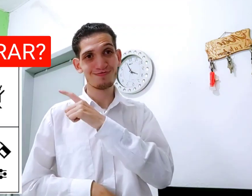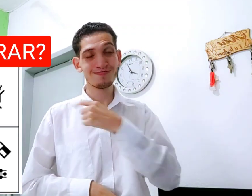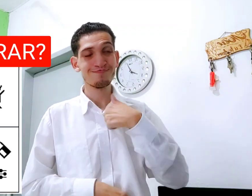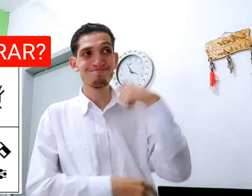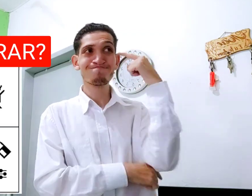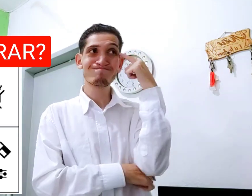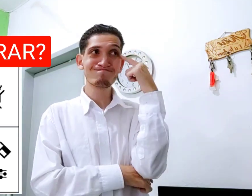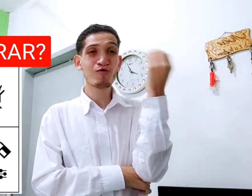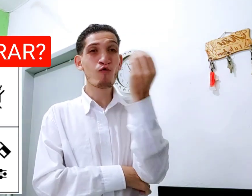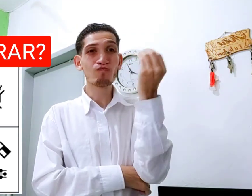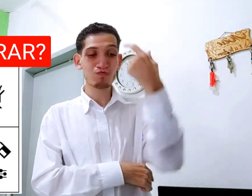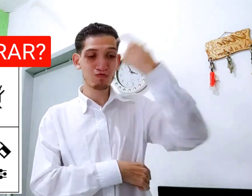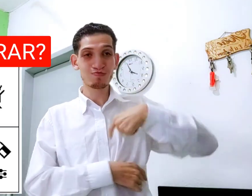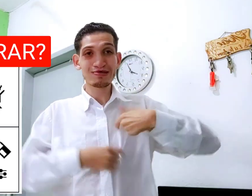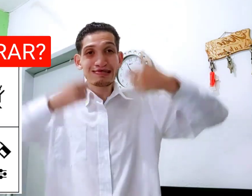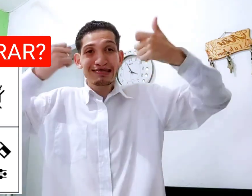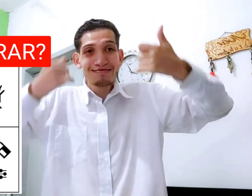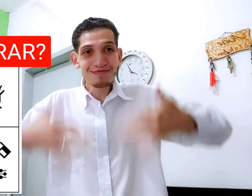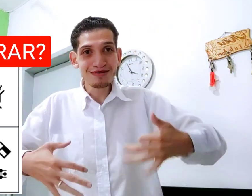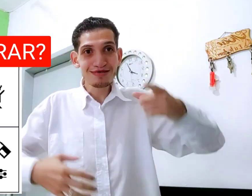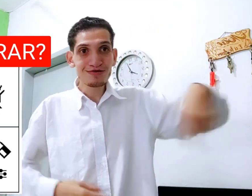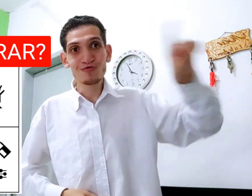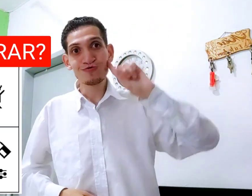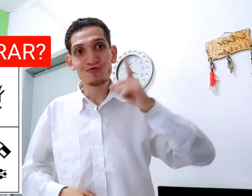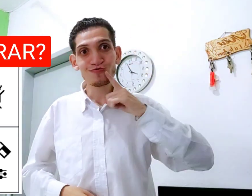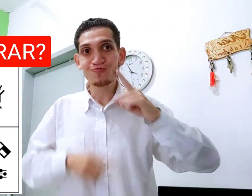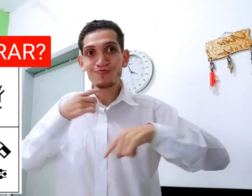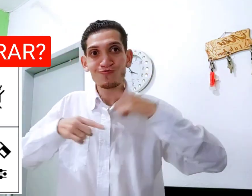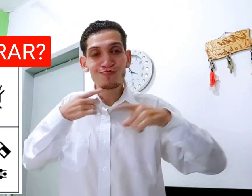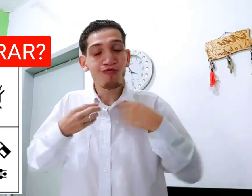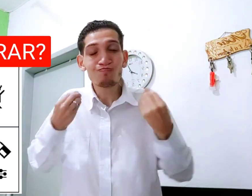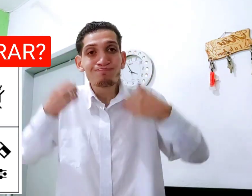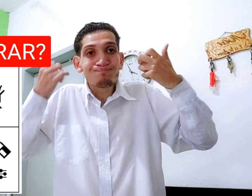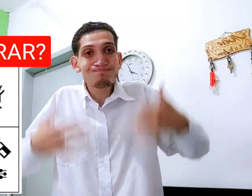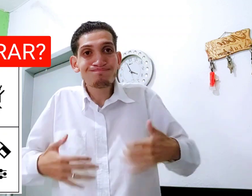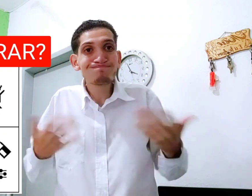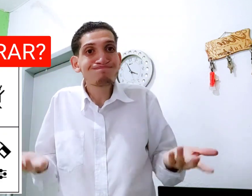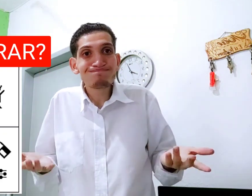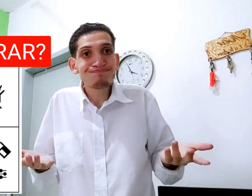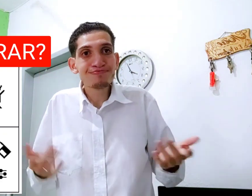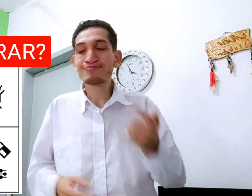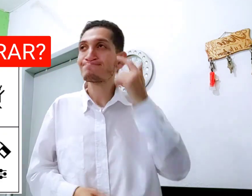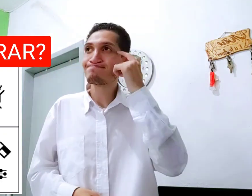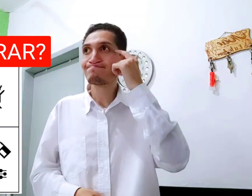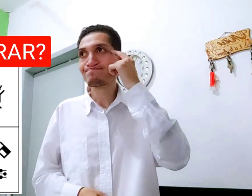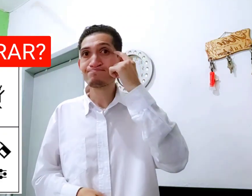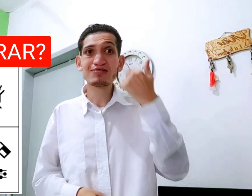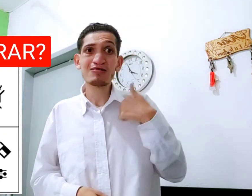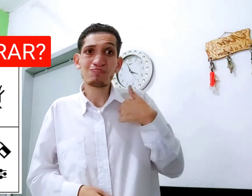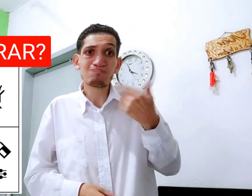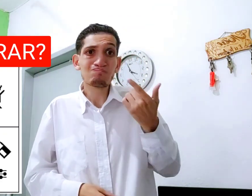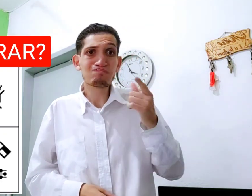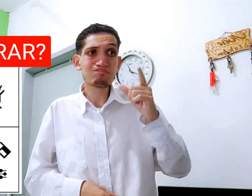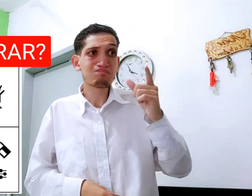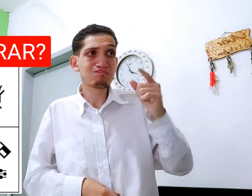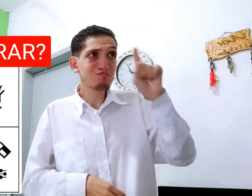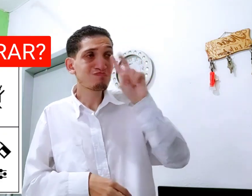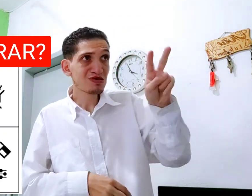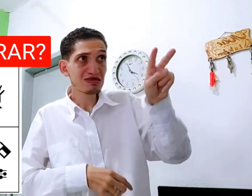mais difícil. Eu fiquei pensando como eu vou explicar para os surdos. Tirar essa dúvida. Eu fiquei pensando.